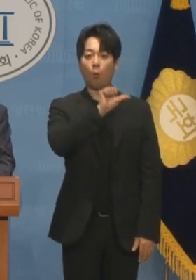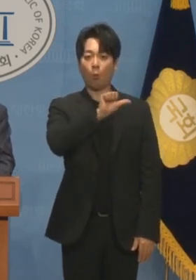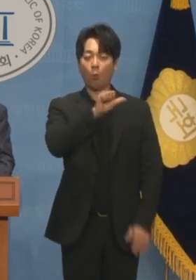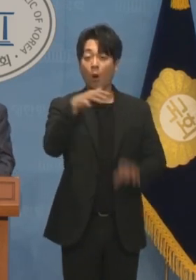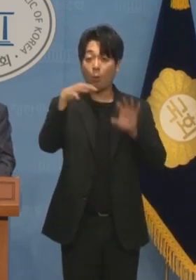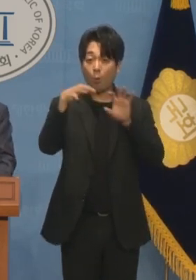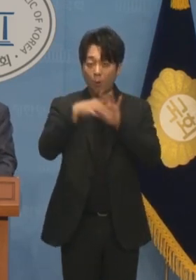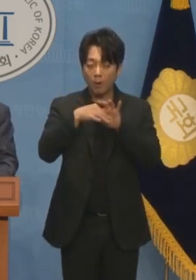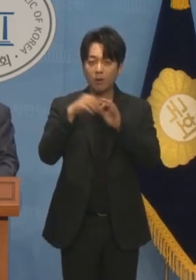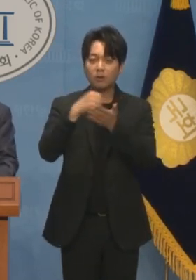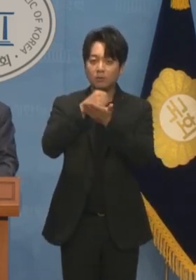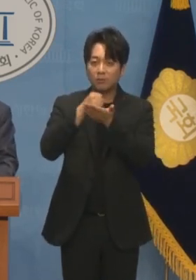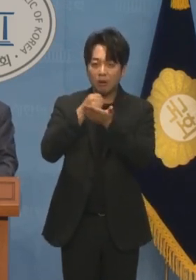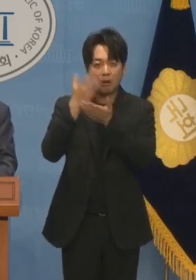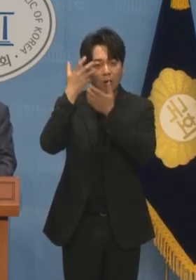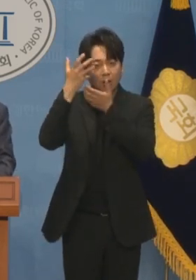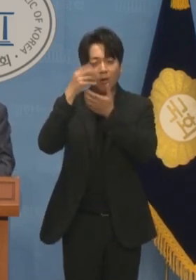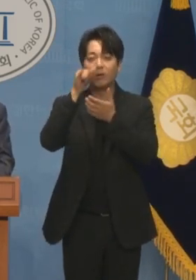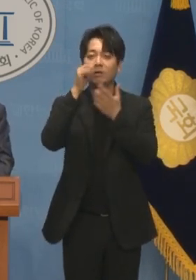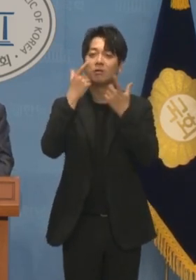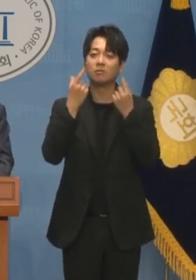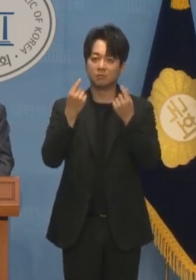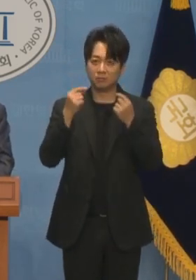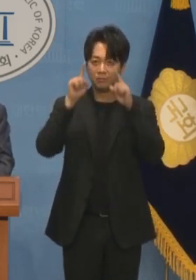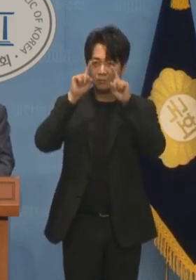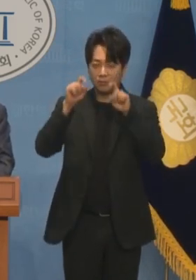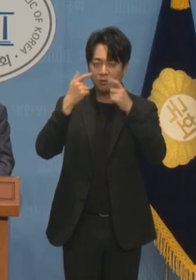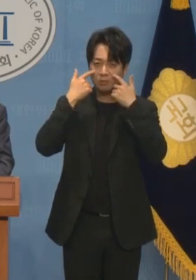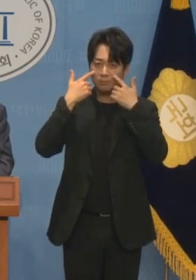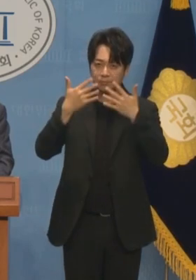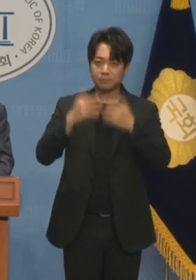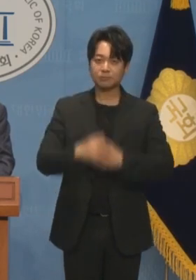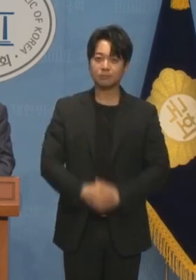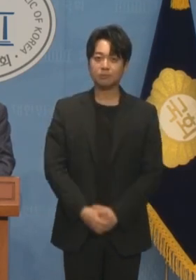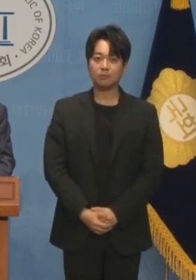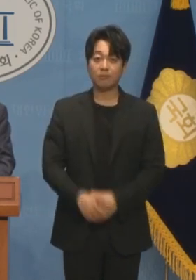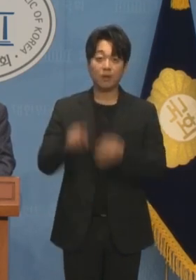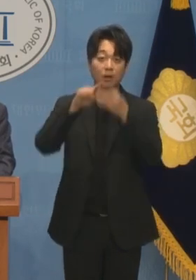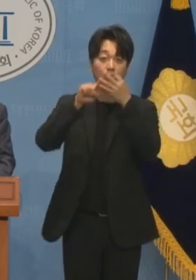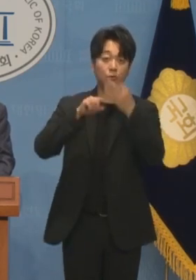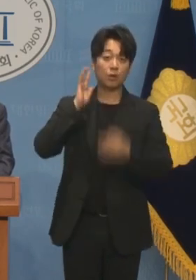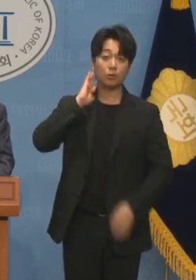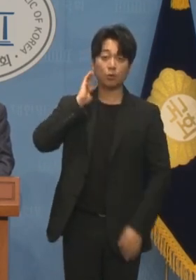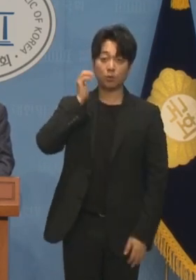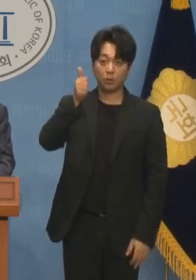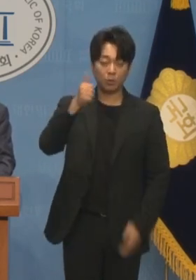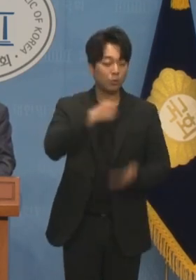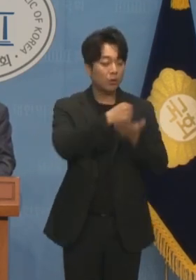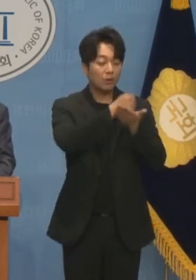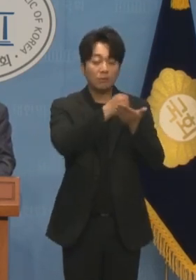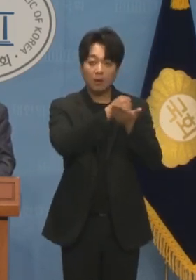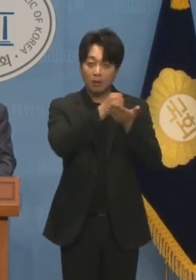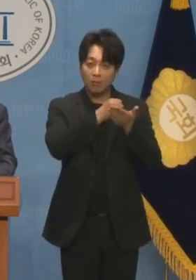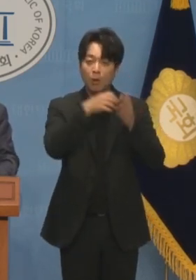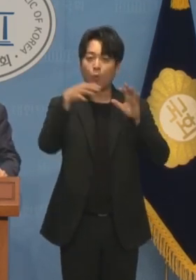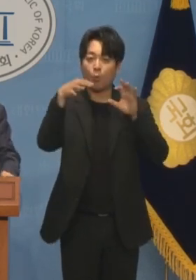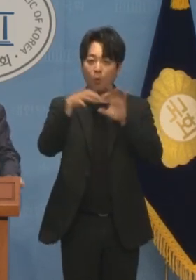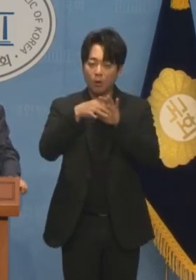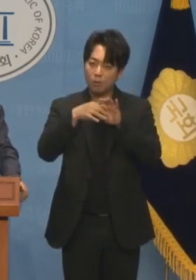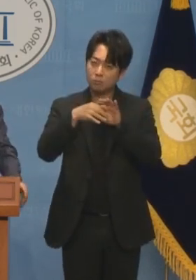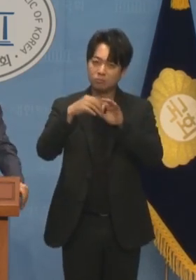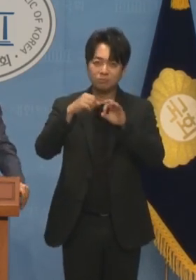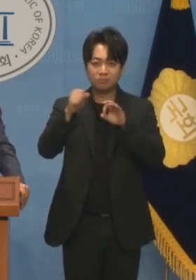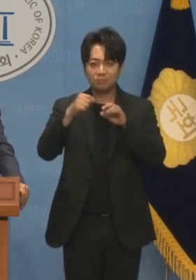윤 대통령도 사이비 미신 의혹에 결코 자유로울 수가 없습니다. 대선 기간